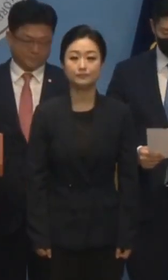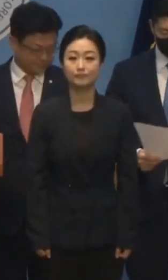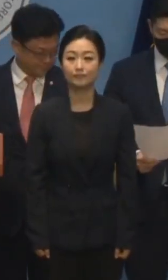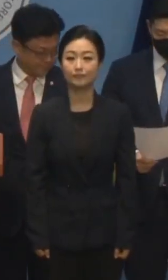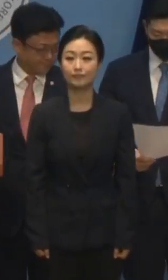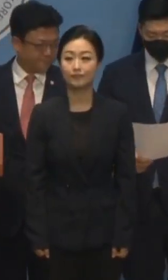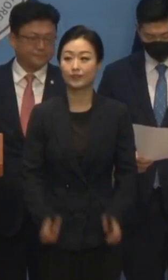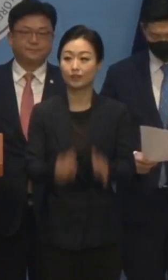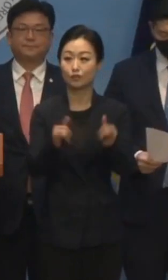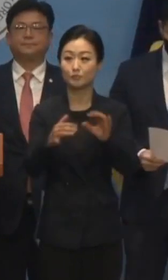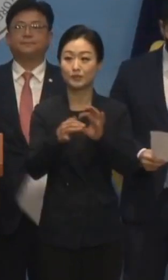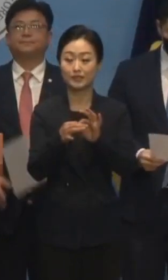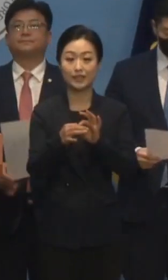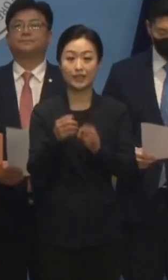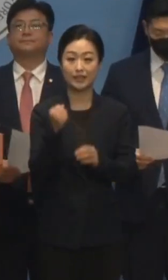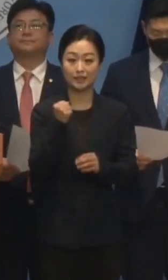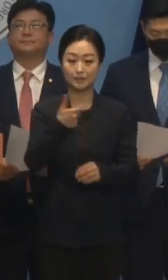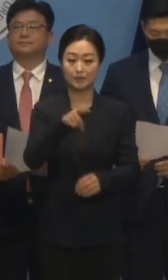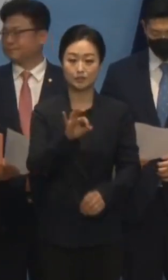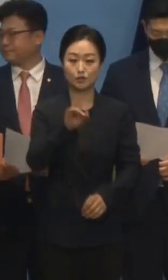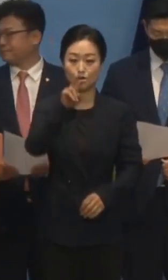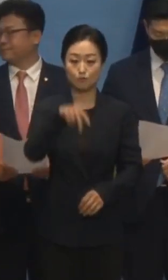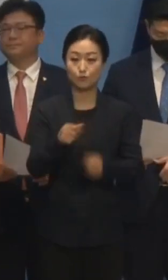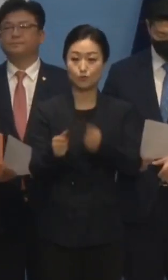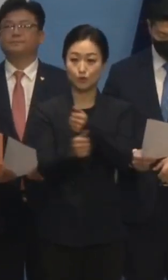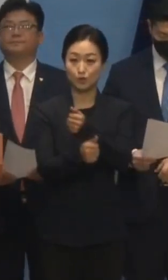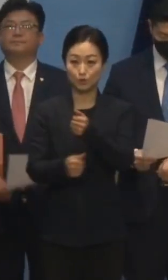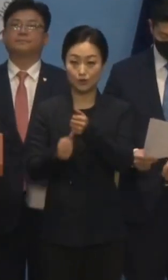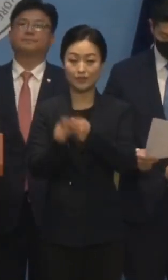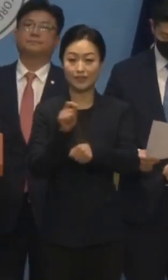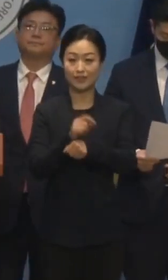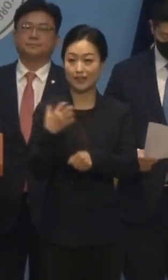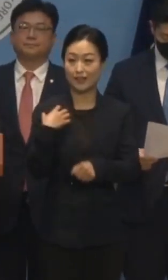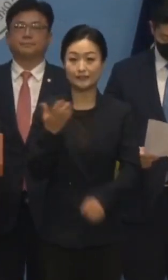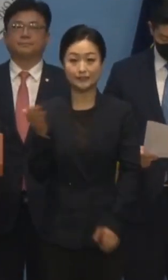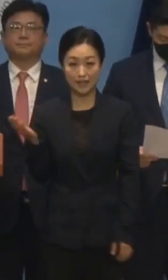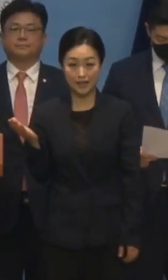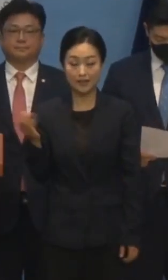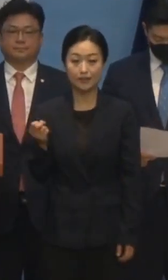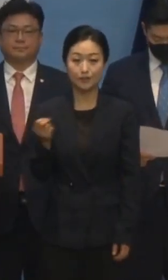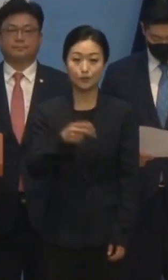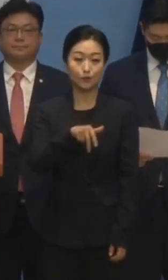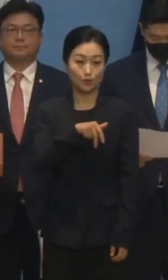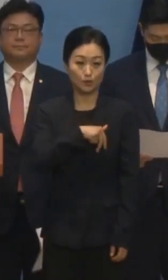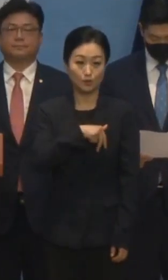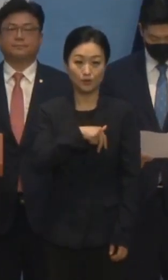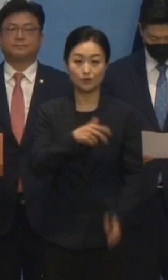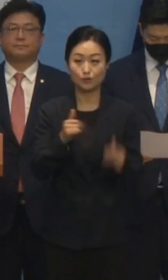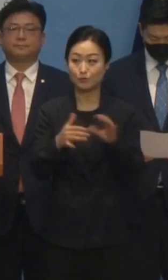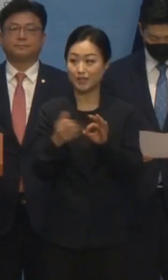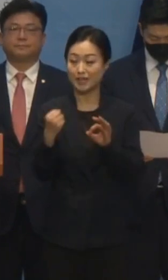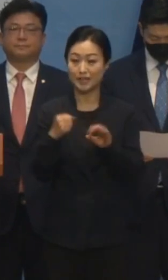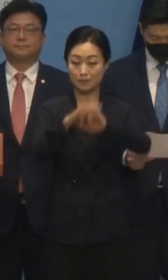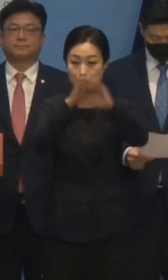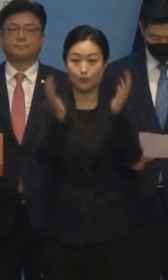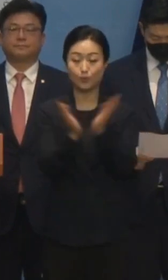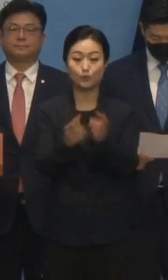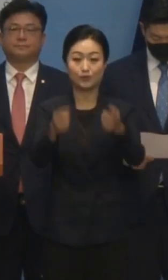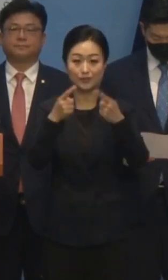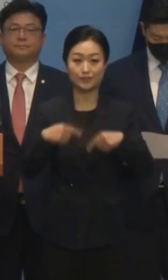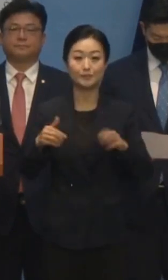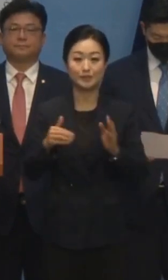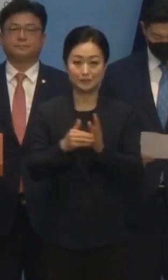예, 국민의힘 정무위원회 간사 강민국입니다. 그리고 정무위원회 국민의힘 어머님 전원이 오늘